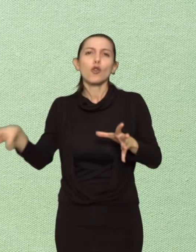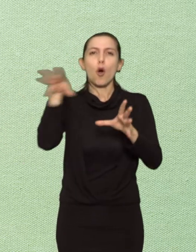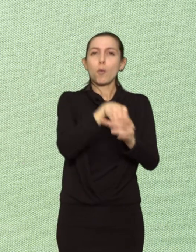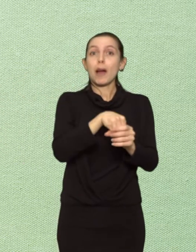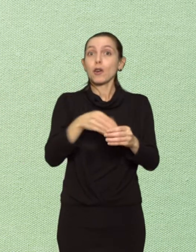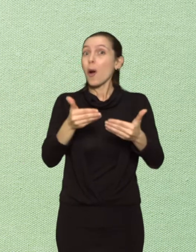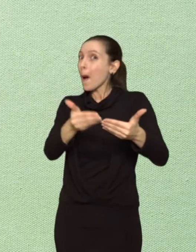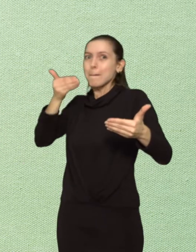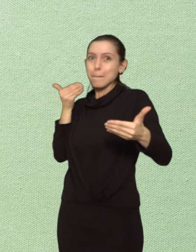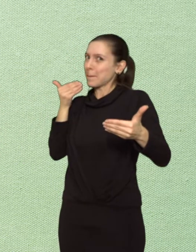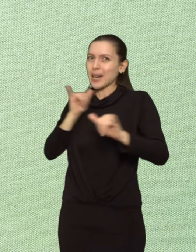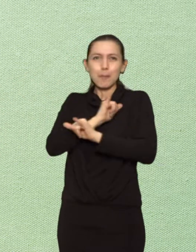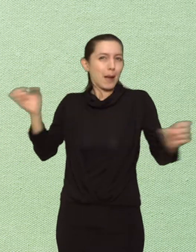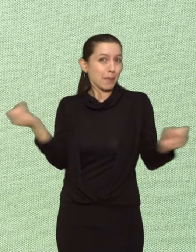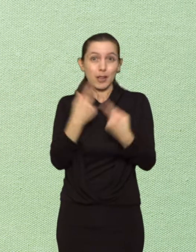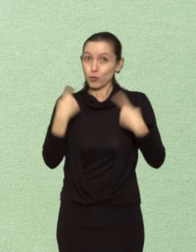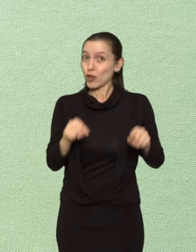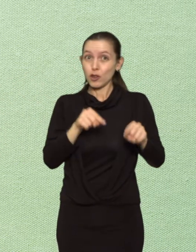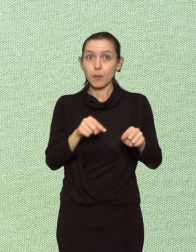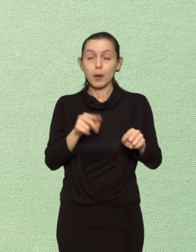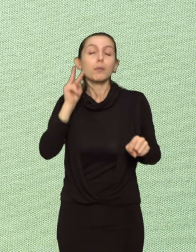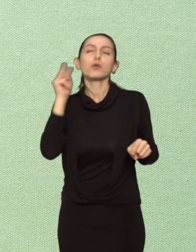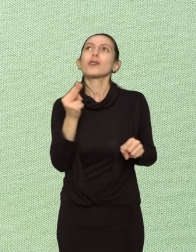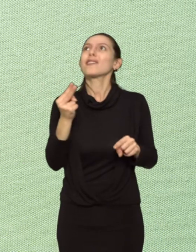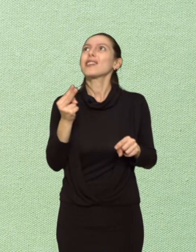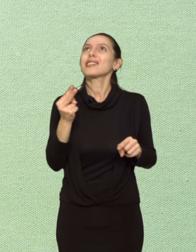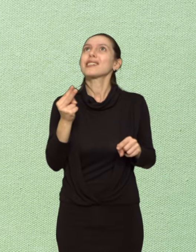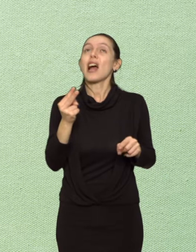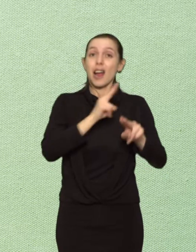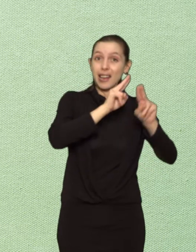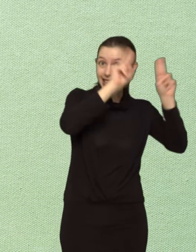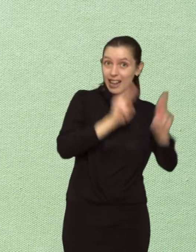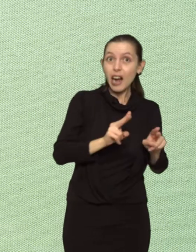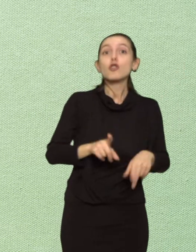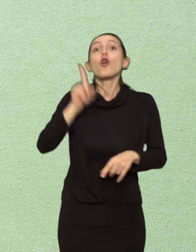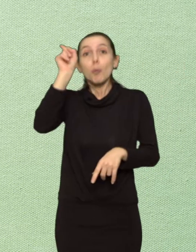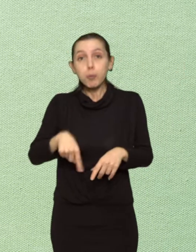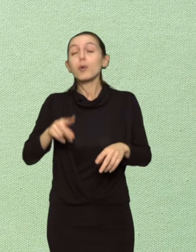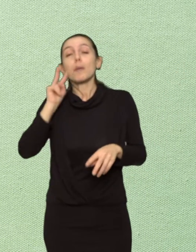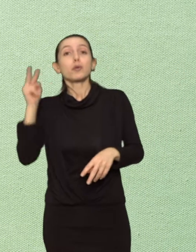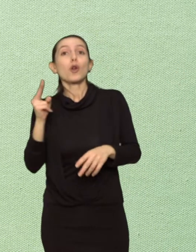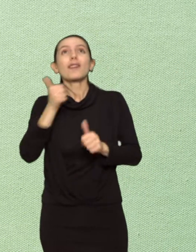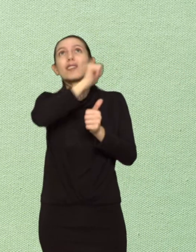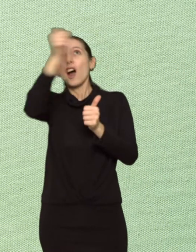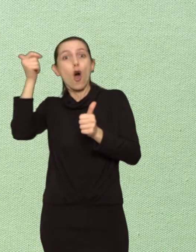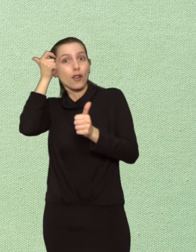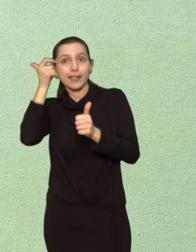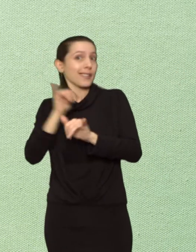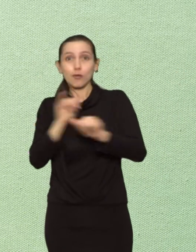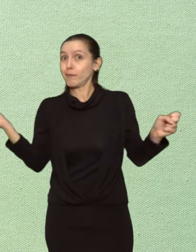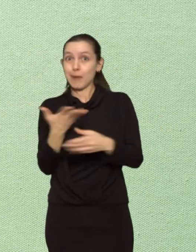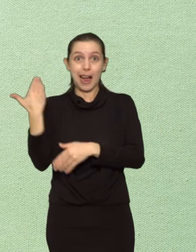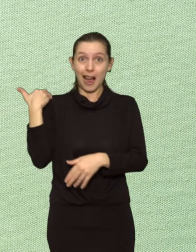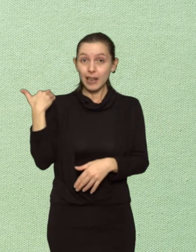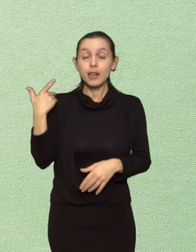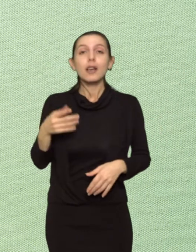cosa che prima non era mai avvenuto a livello, diciamo, sia internazionale sia a livello dei paesi, e